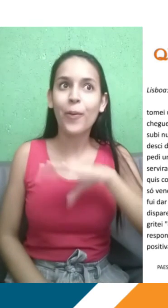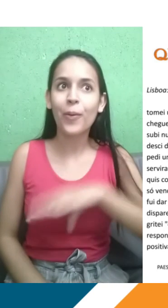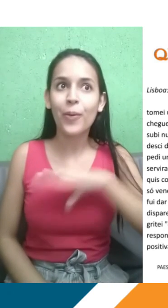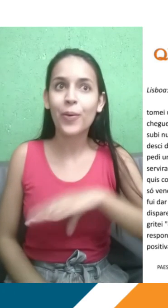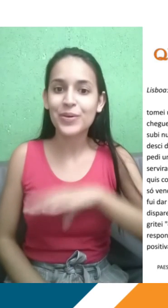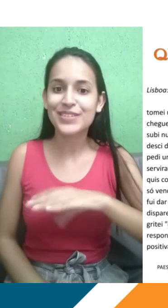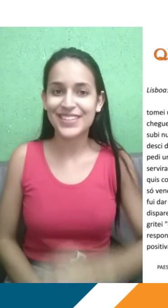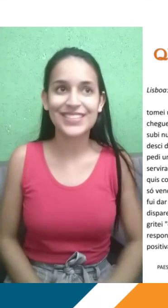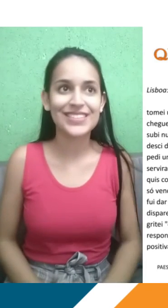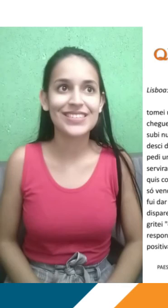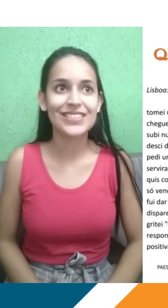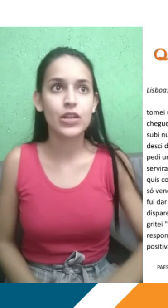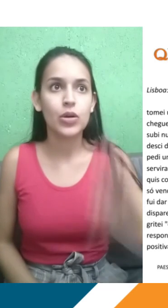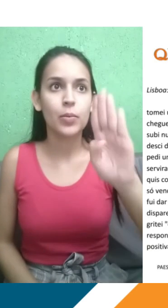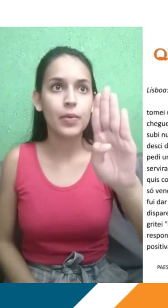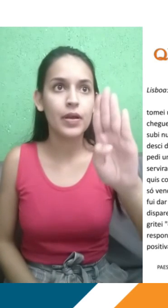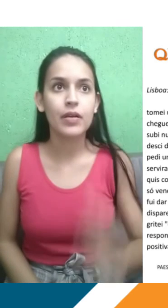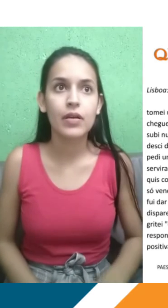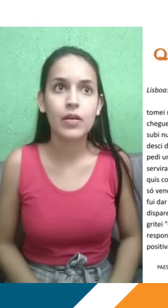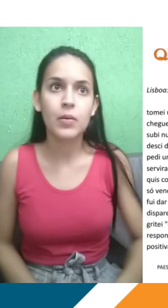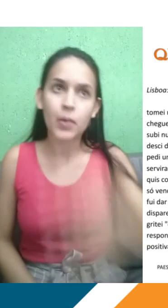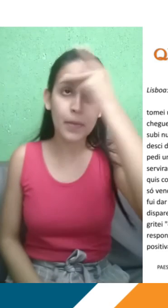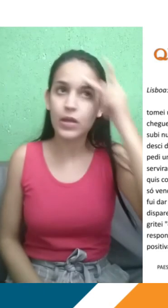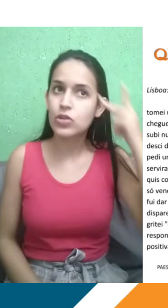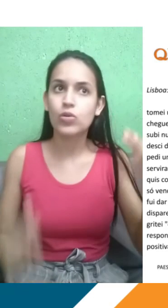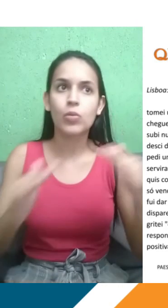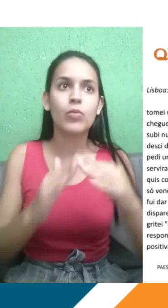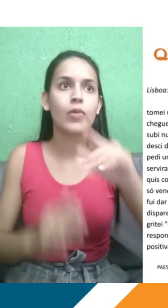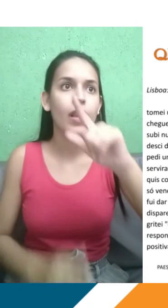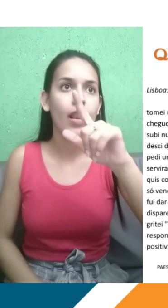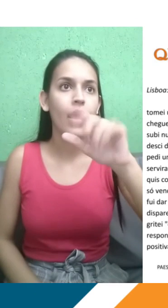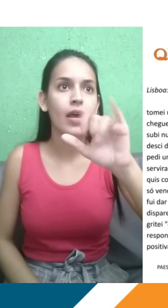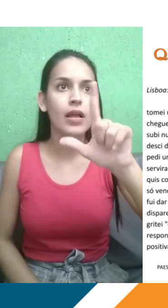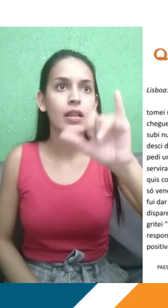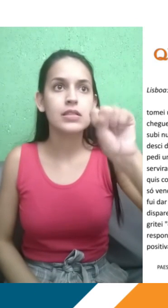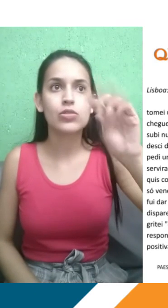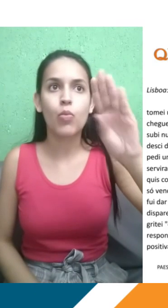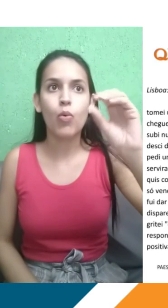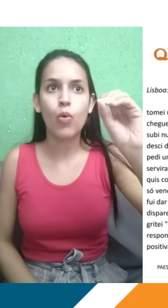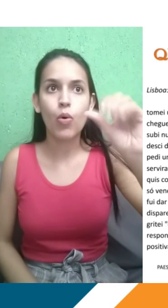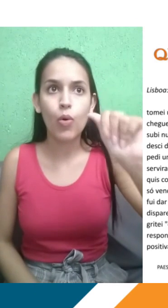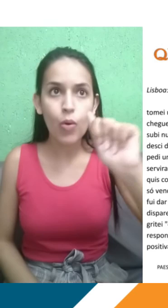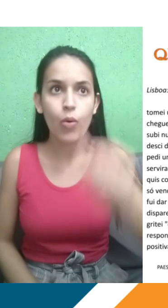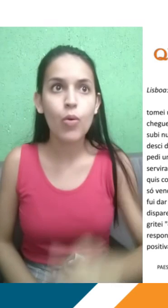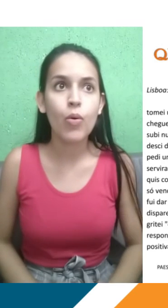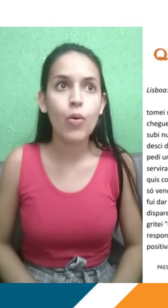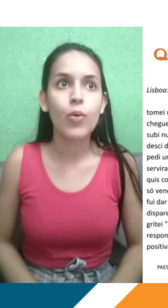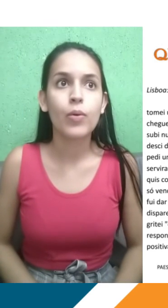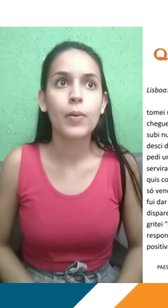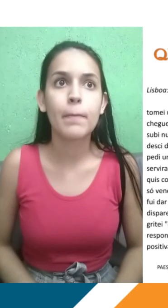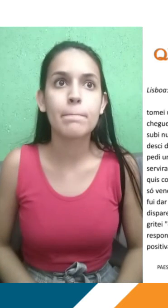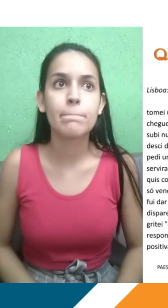da língua falada em Portugal. É possível dizer que o português do Brasil e o português de Portugal são línguas que se